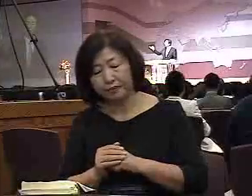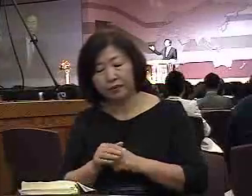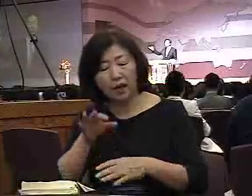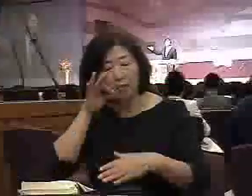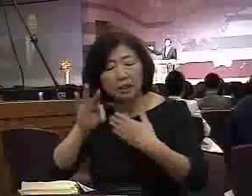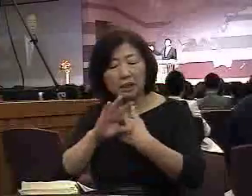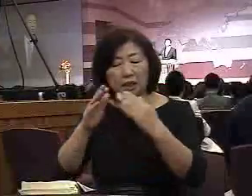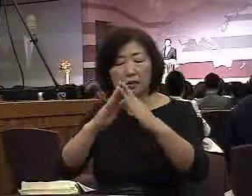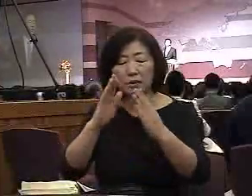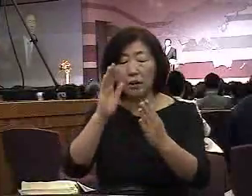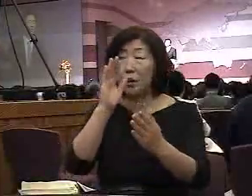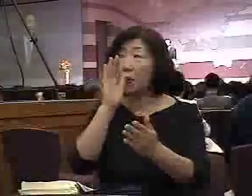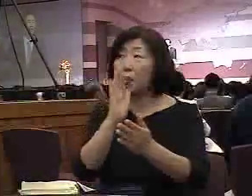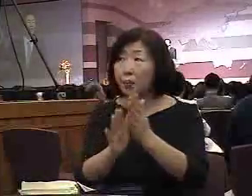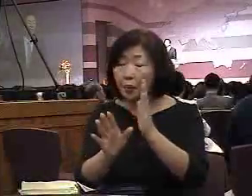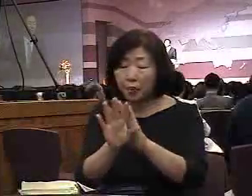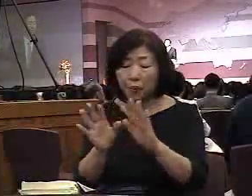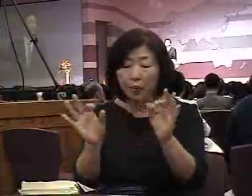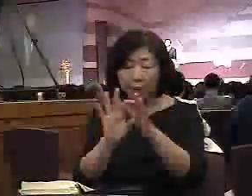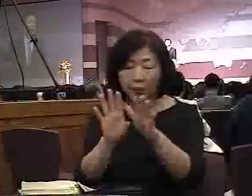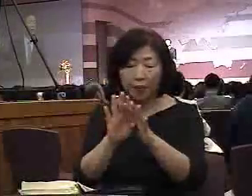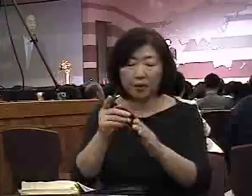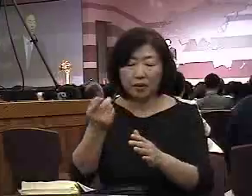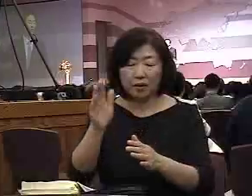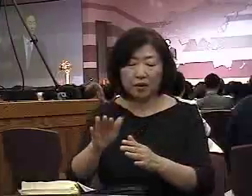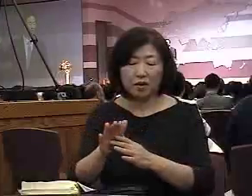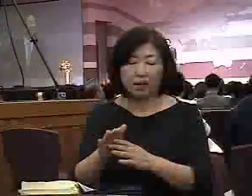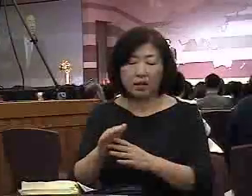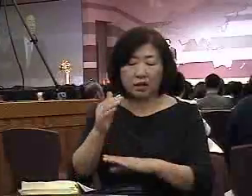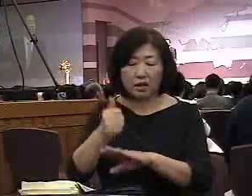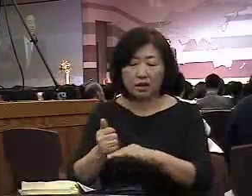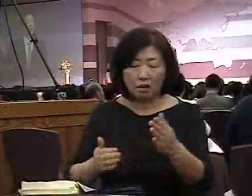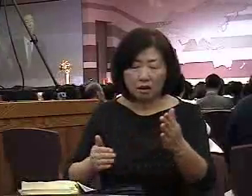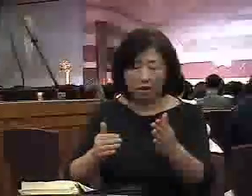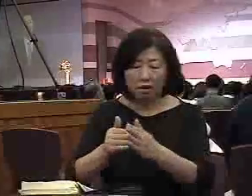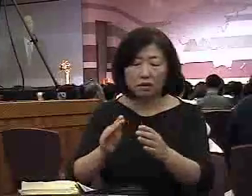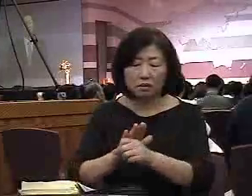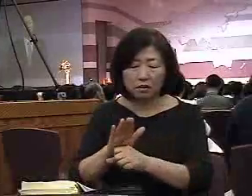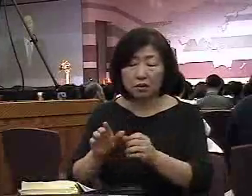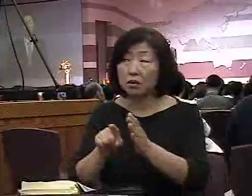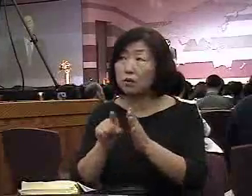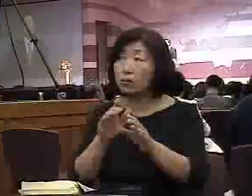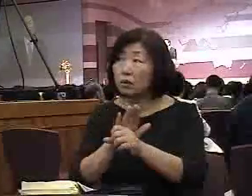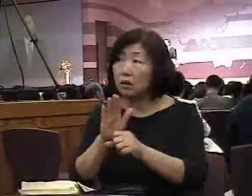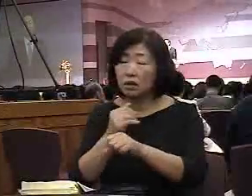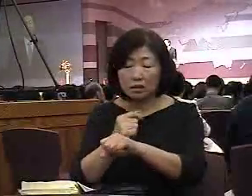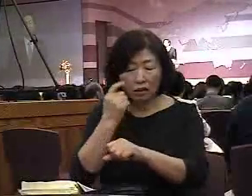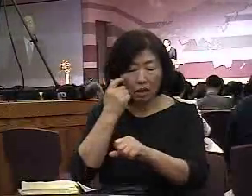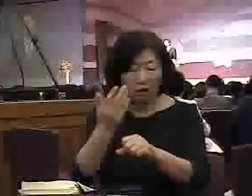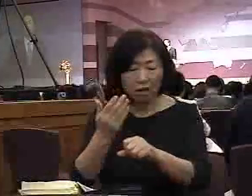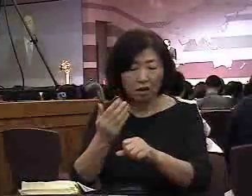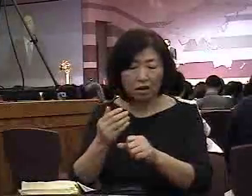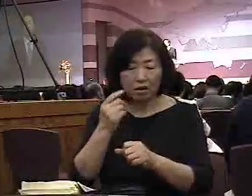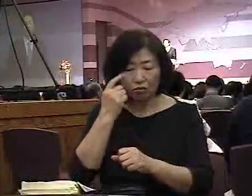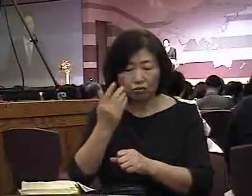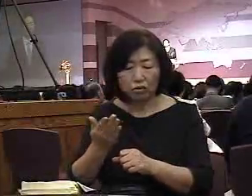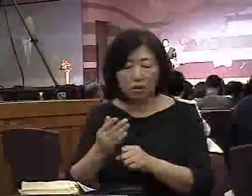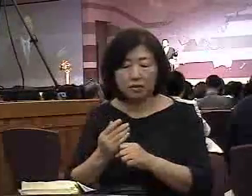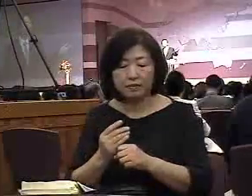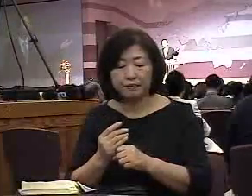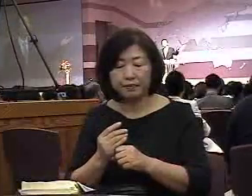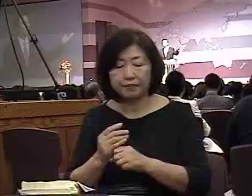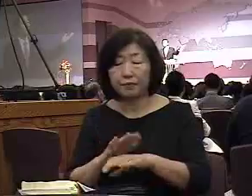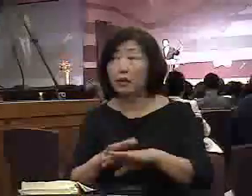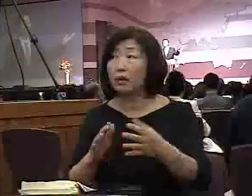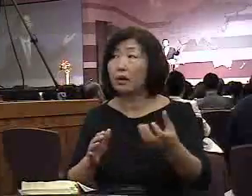만약 이 집이 없어져도 그래도 나를 끝까지 믿고 사랑하겠니? 그렇게 묻고 계신 것입니다. 한